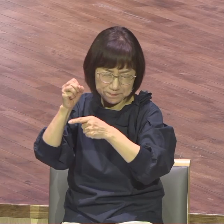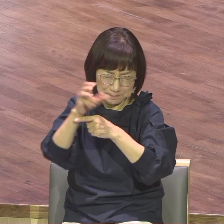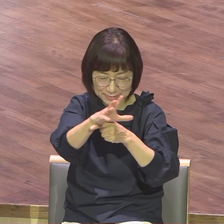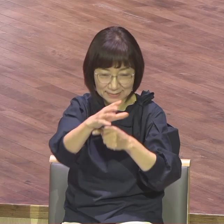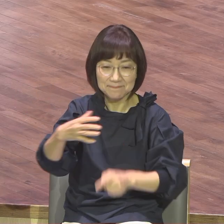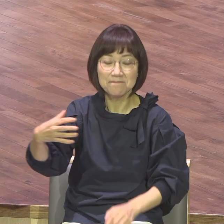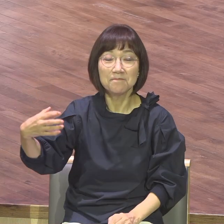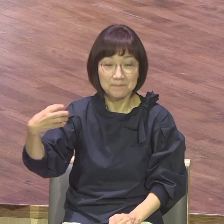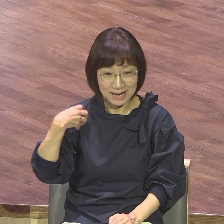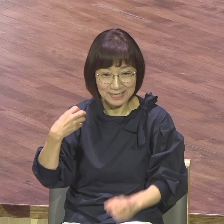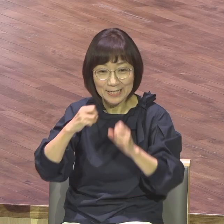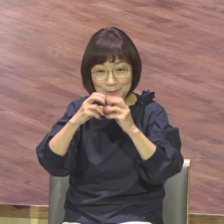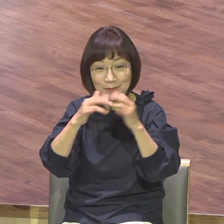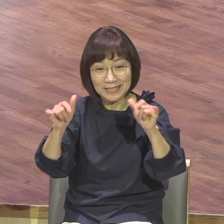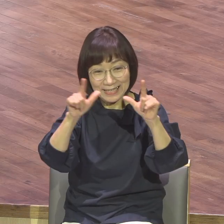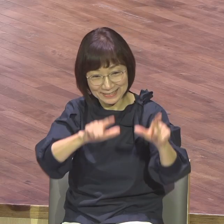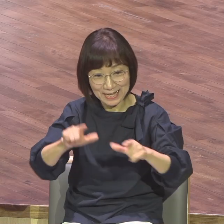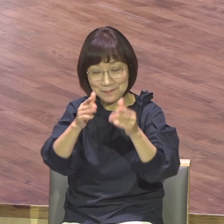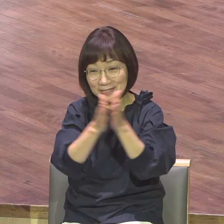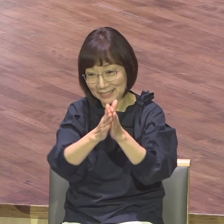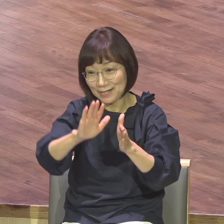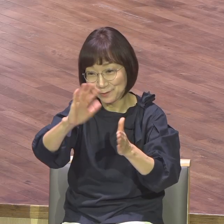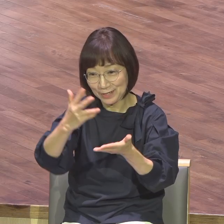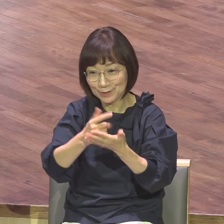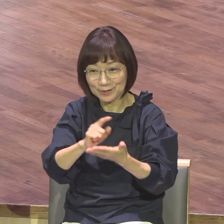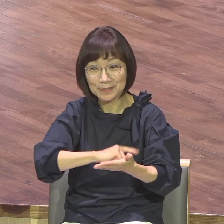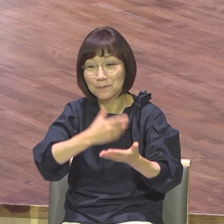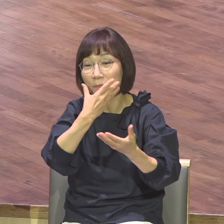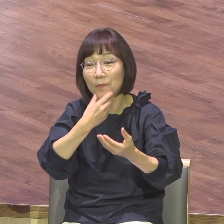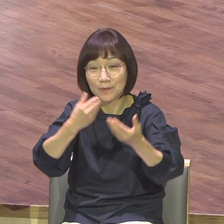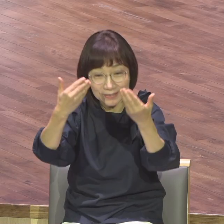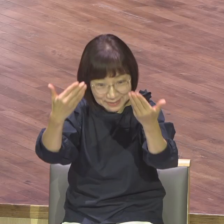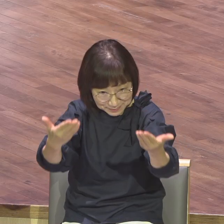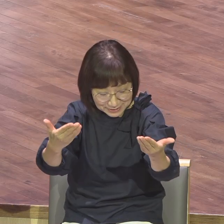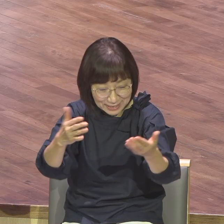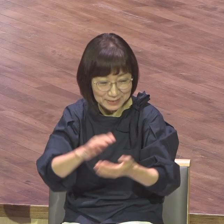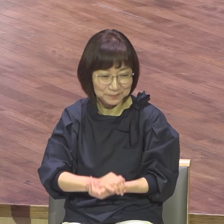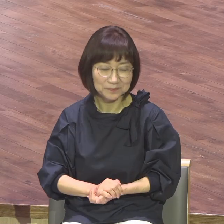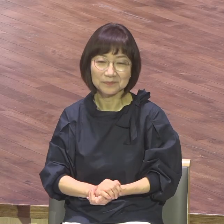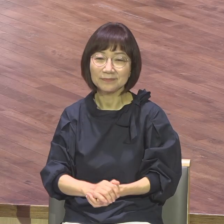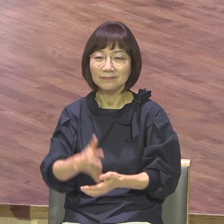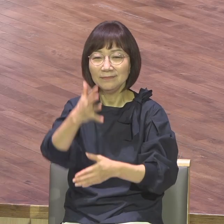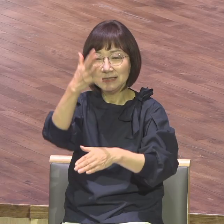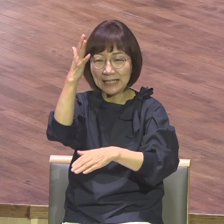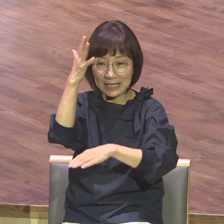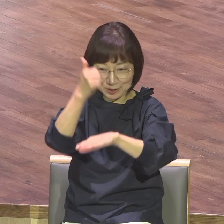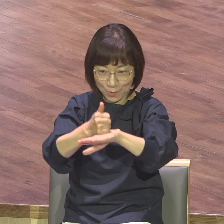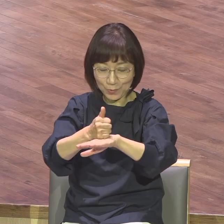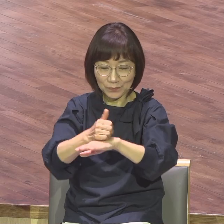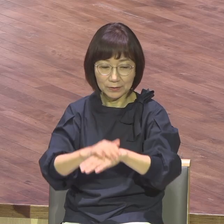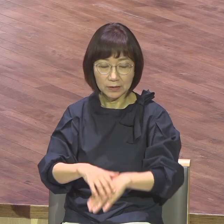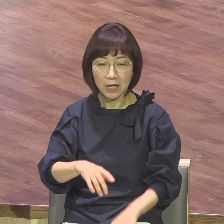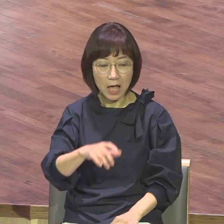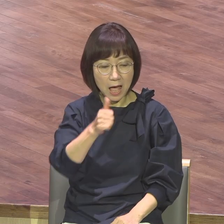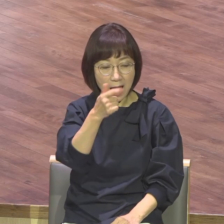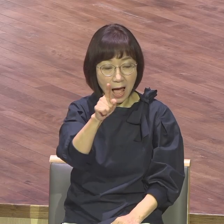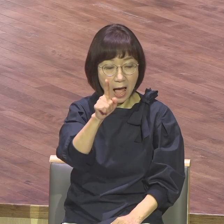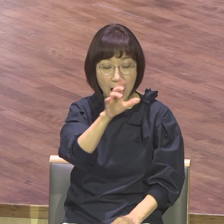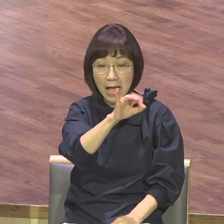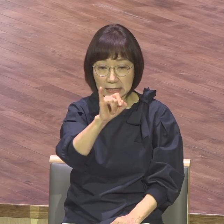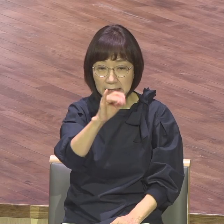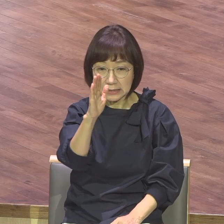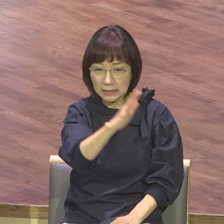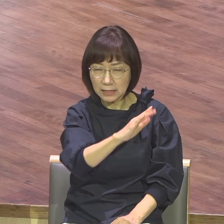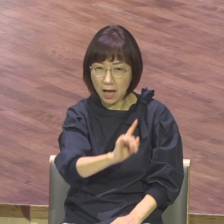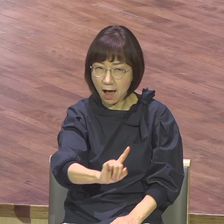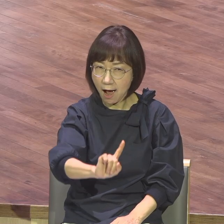삶이 시작되기를 제물로 축복합니다. 결론입니다. 하이 퍼포머, 하이 퍼포머라는 말이 있습니다.